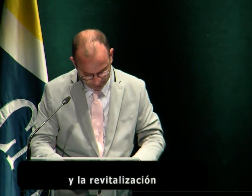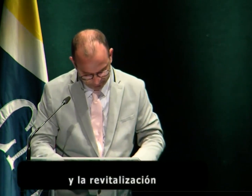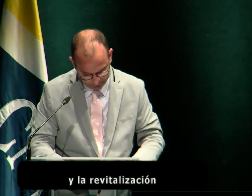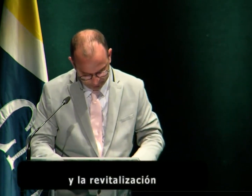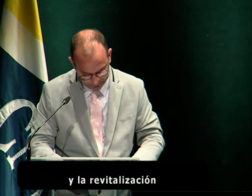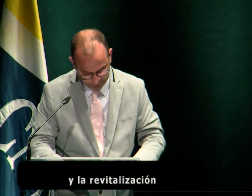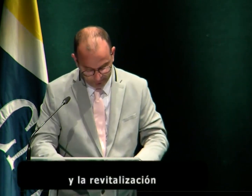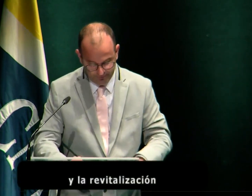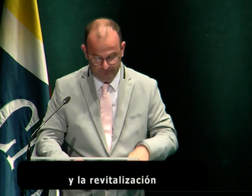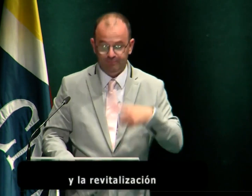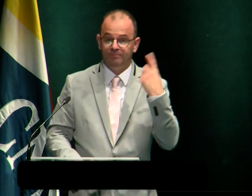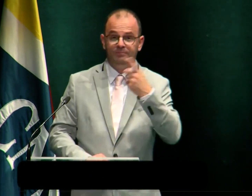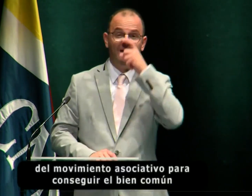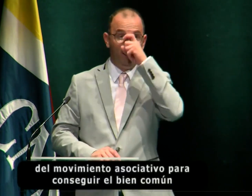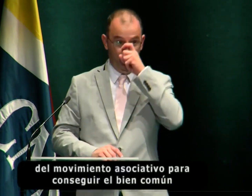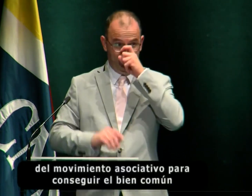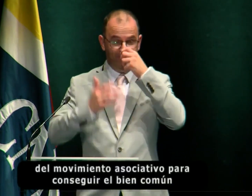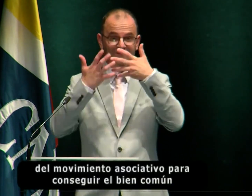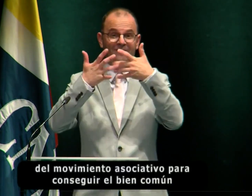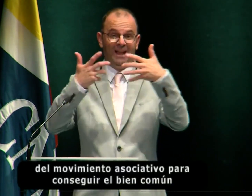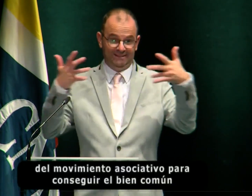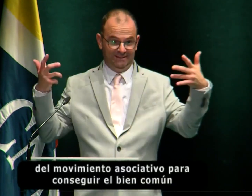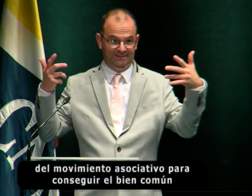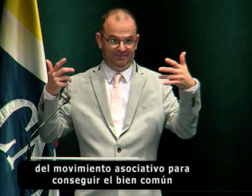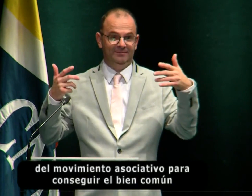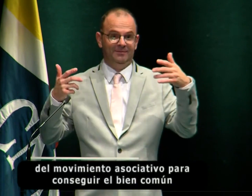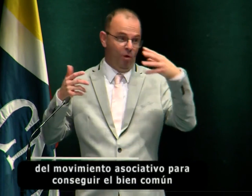las personas sordas.